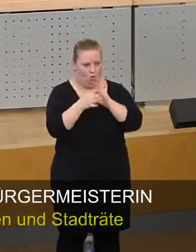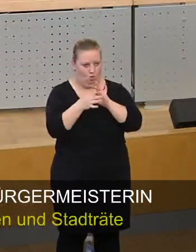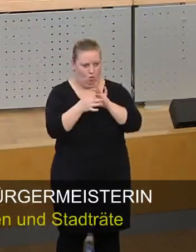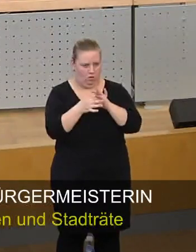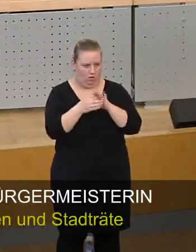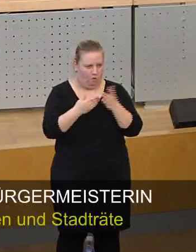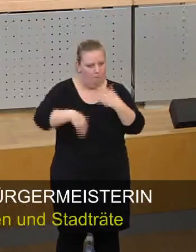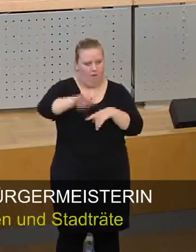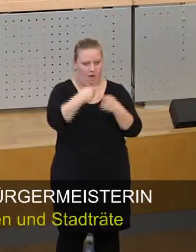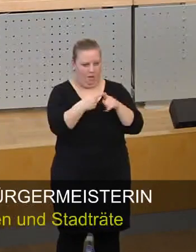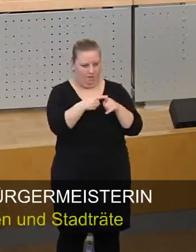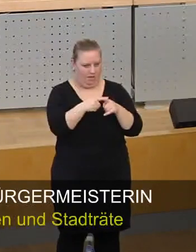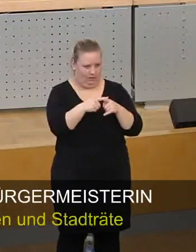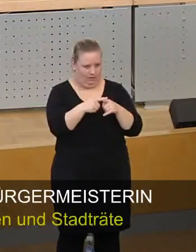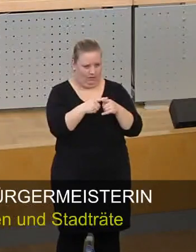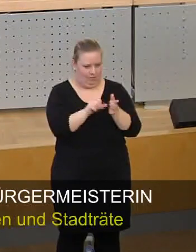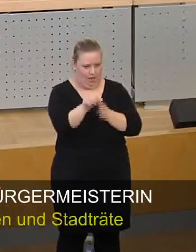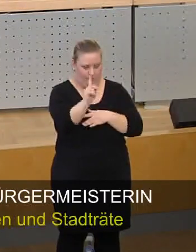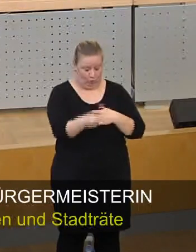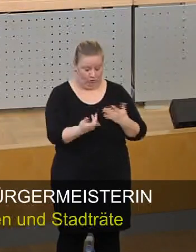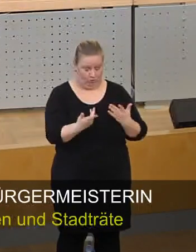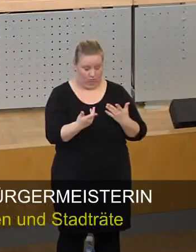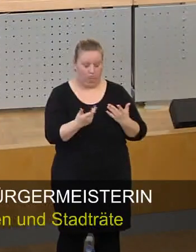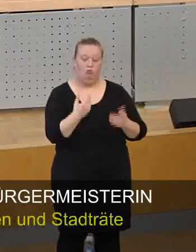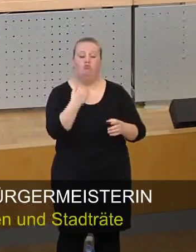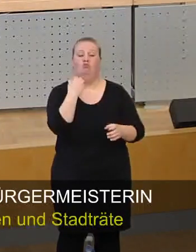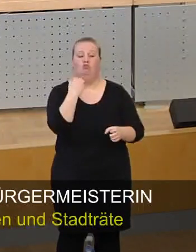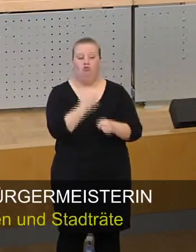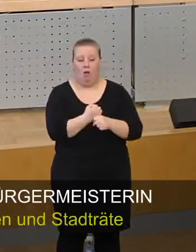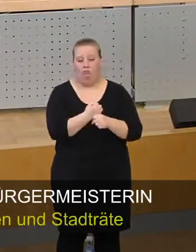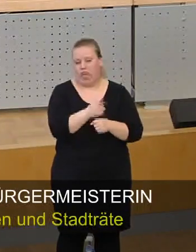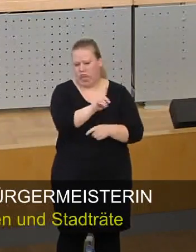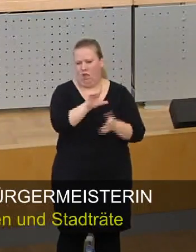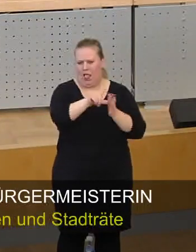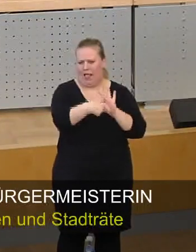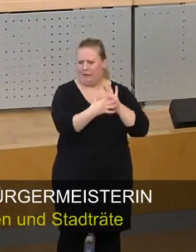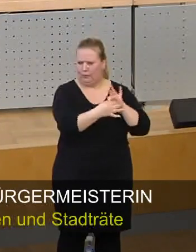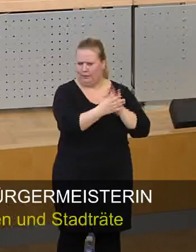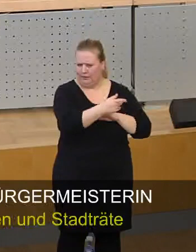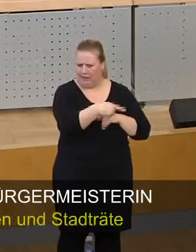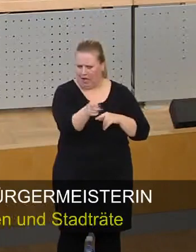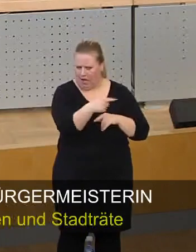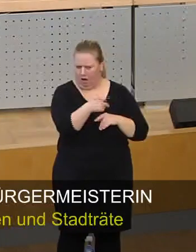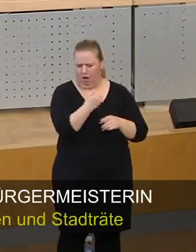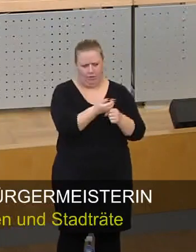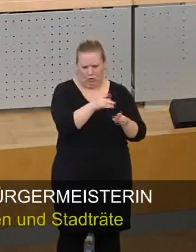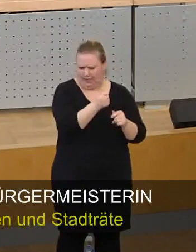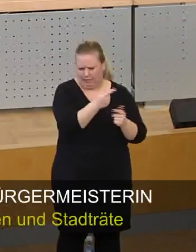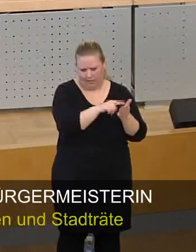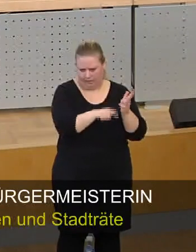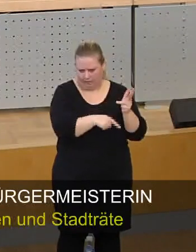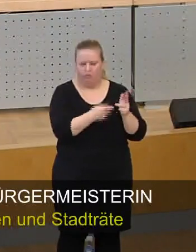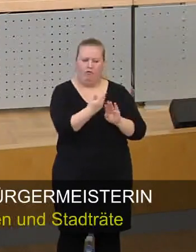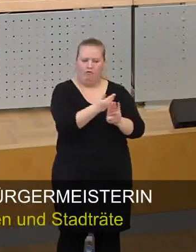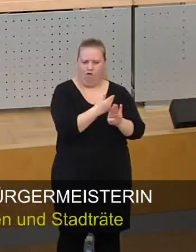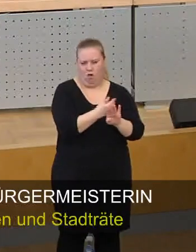erhöhte Mietzins. In aller Regel informieren die leistungsbeziehenden Bürgerinnen und Bürger im